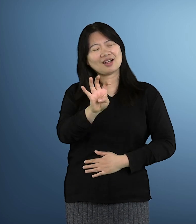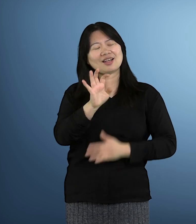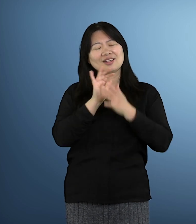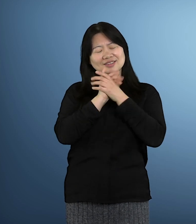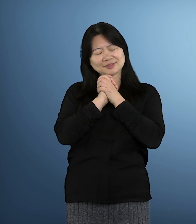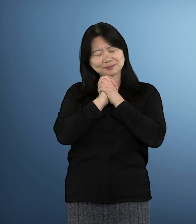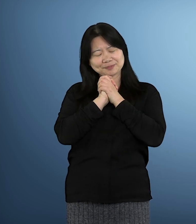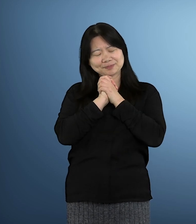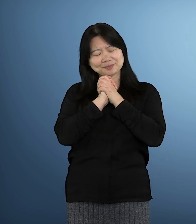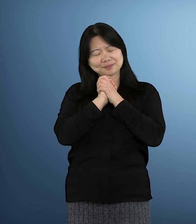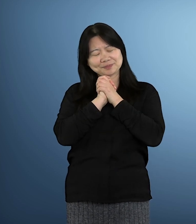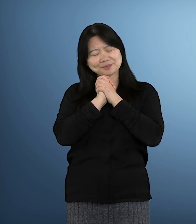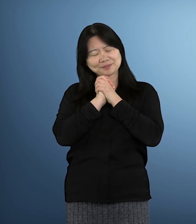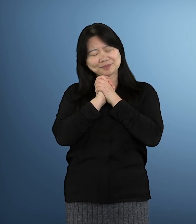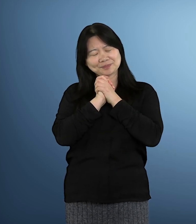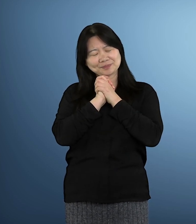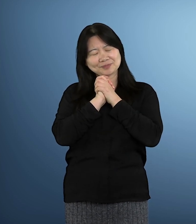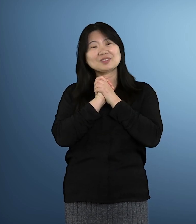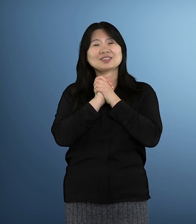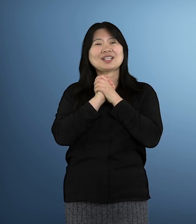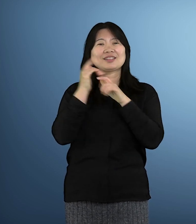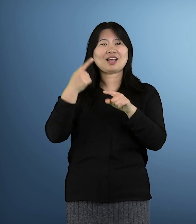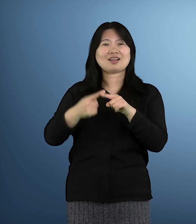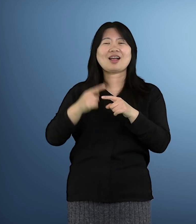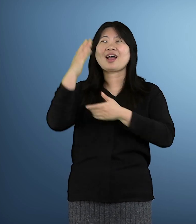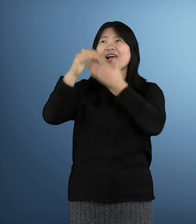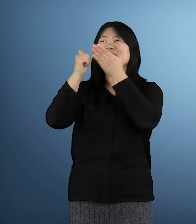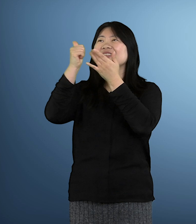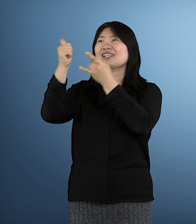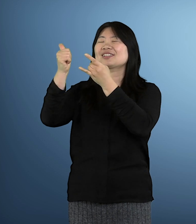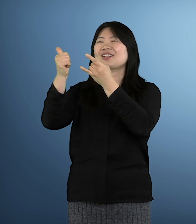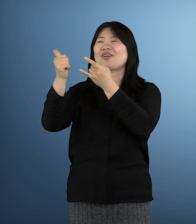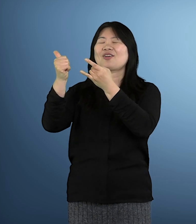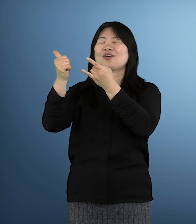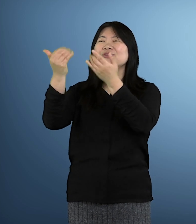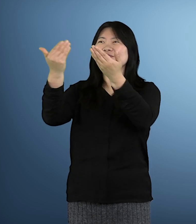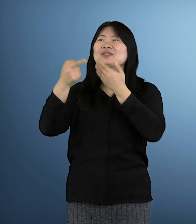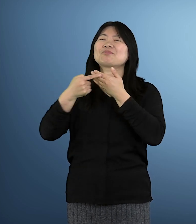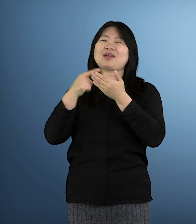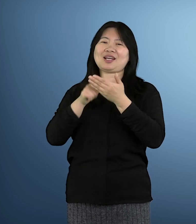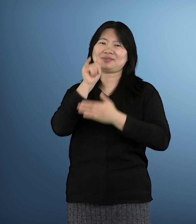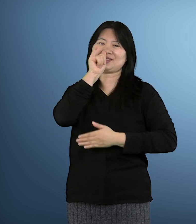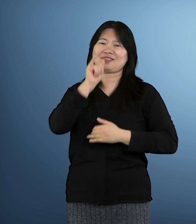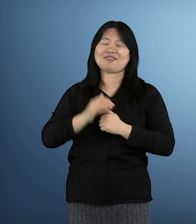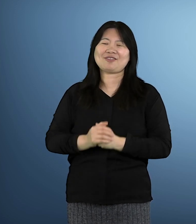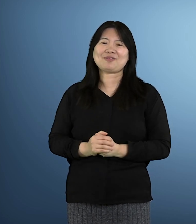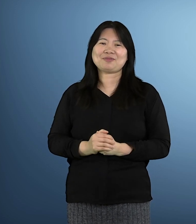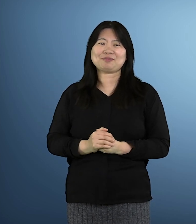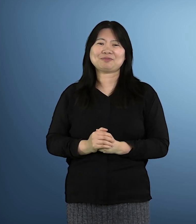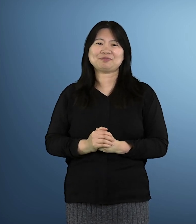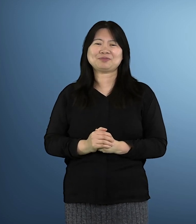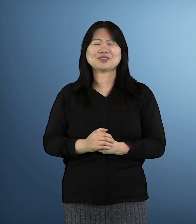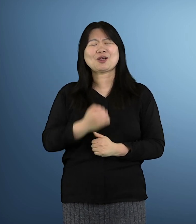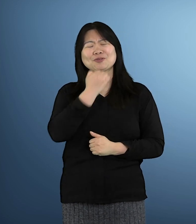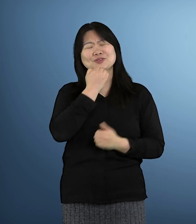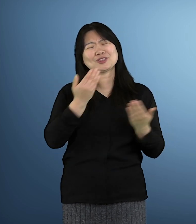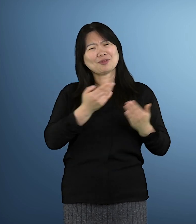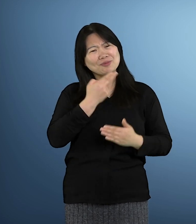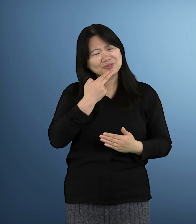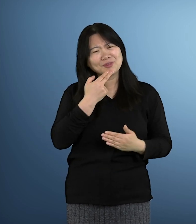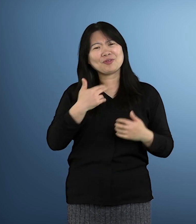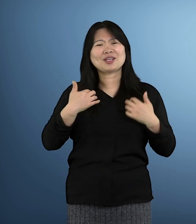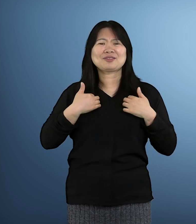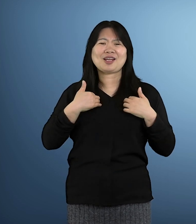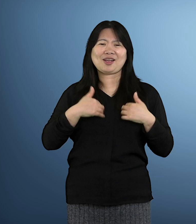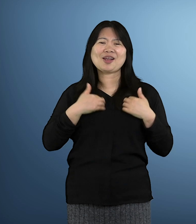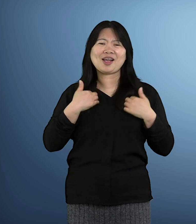가운데 하나님께서 이런 마음을 주셨어요. 참 웃을 일 없고 기뻐할 수